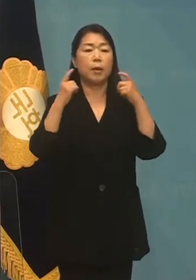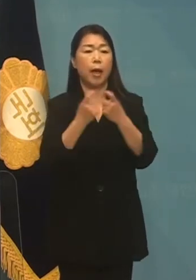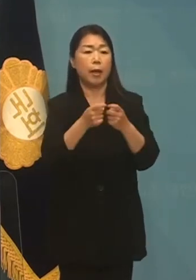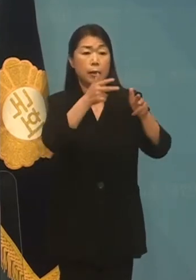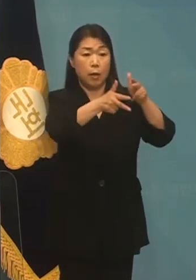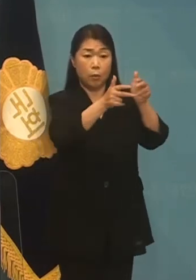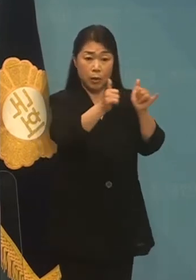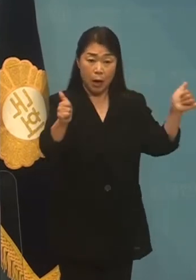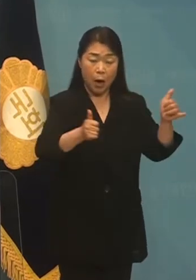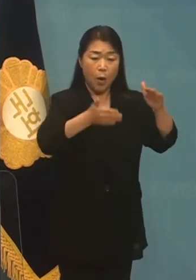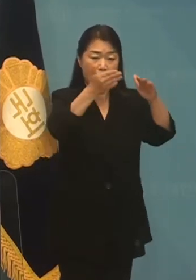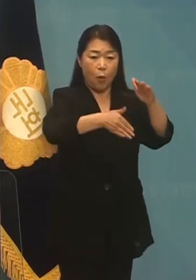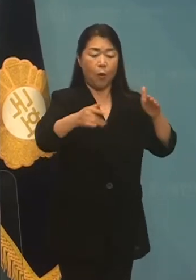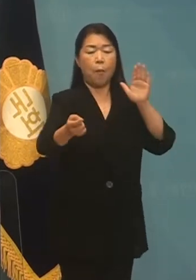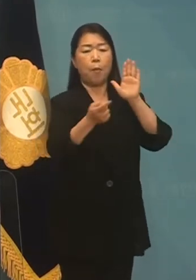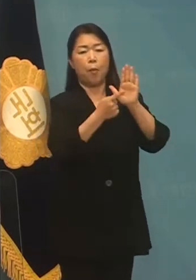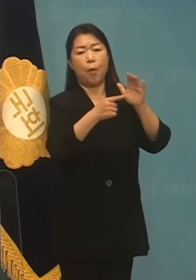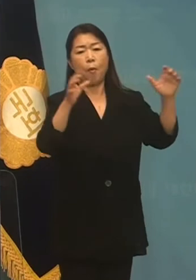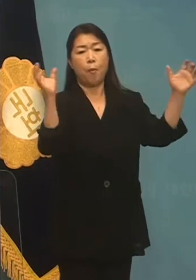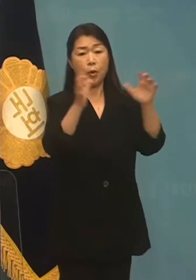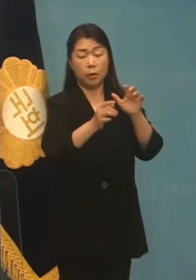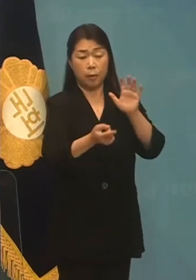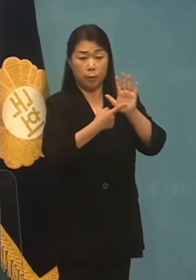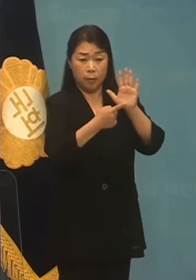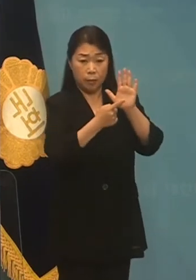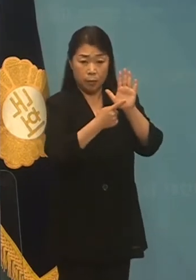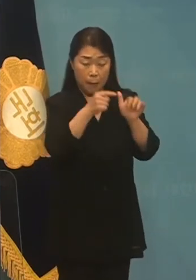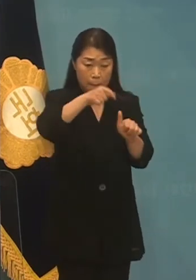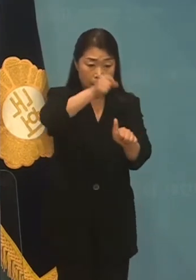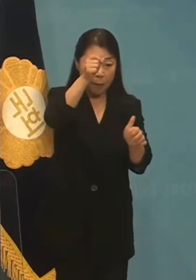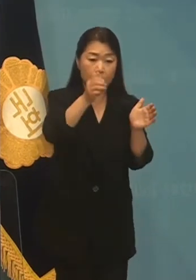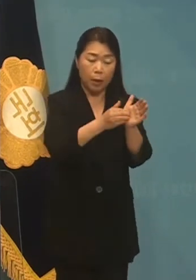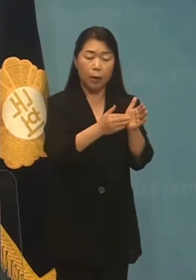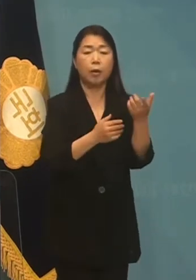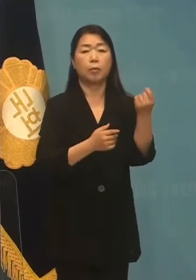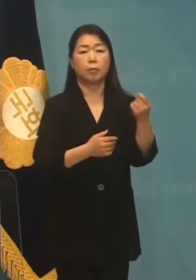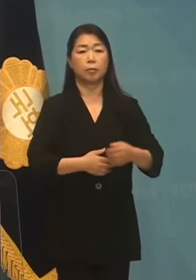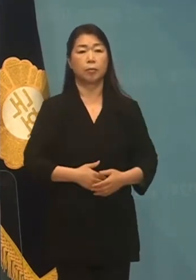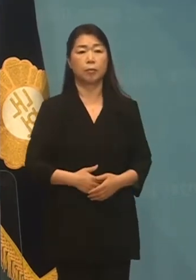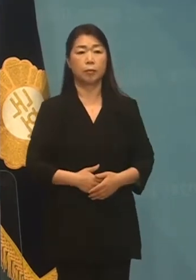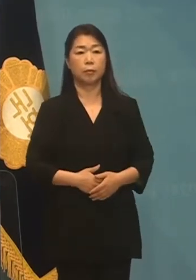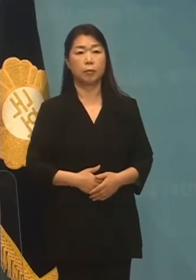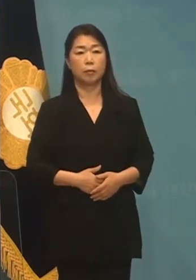민간 사업자를 공모 절차를 통해 선정하는 것입니다.